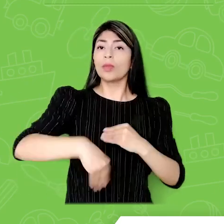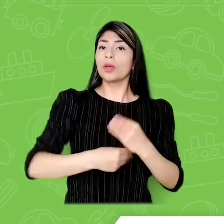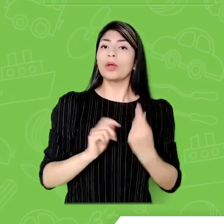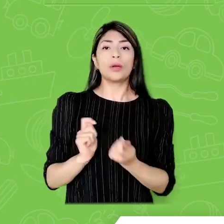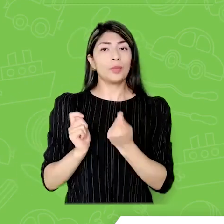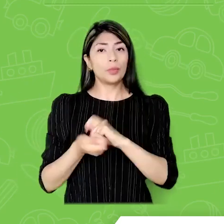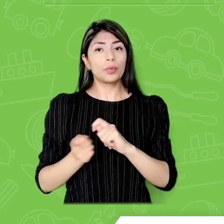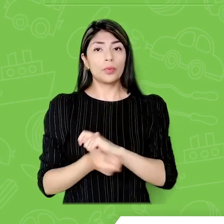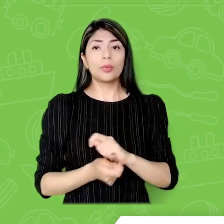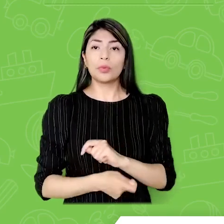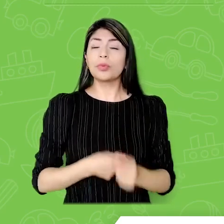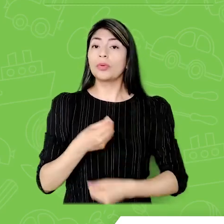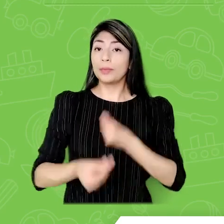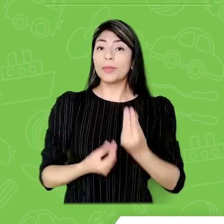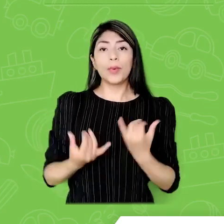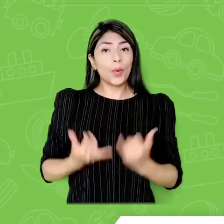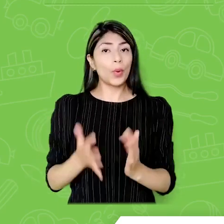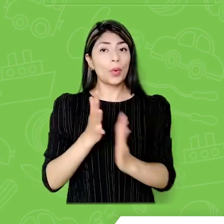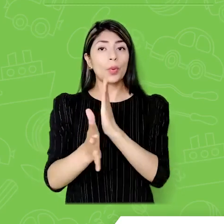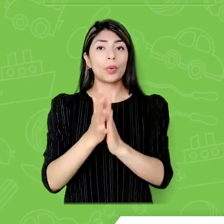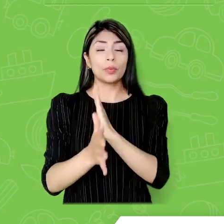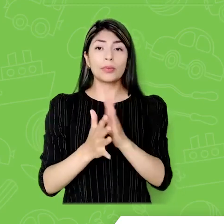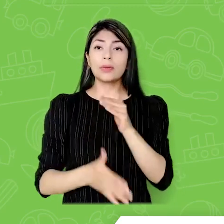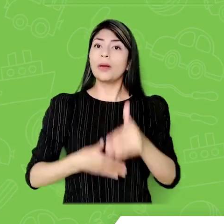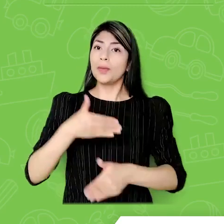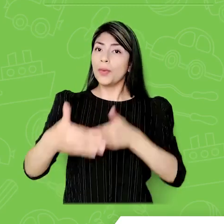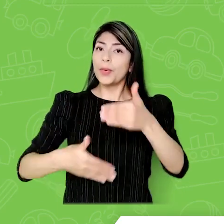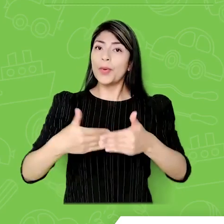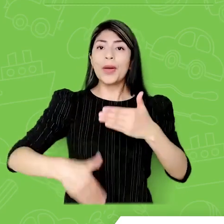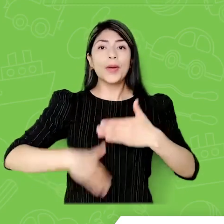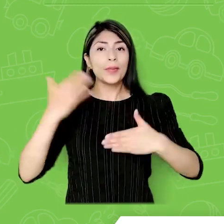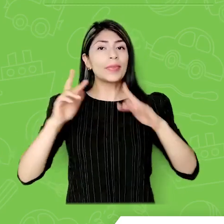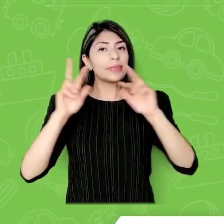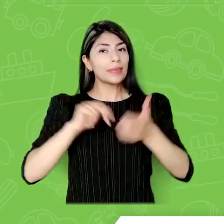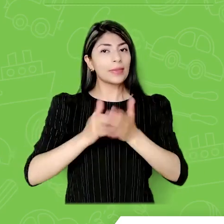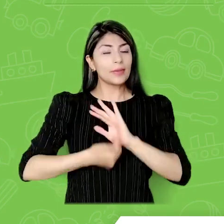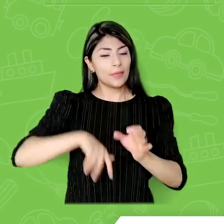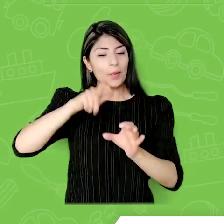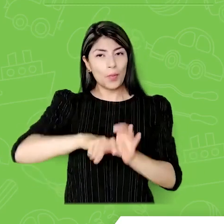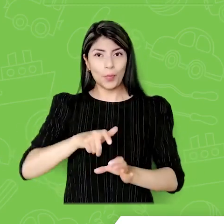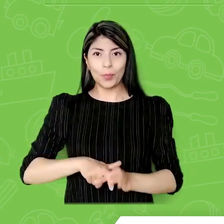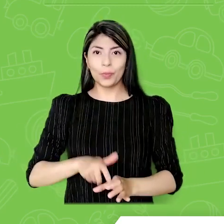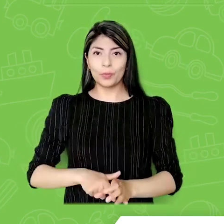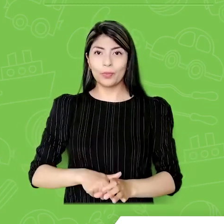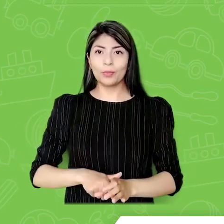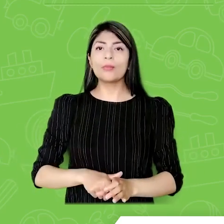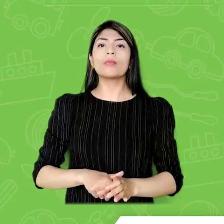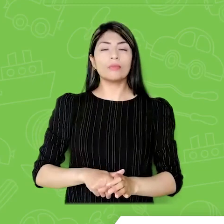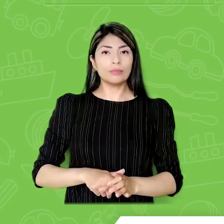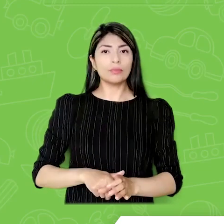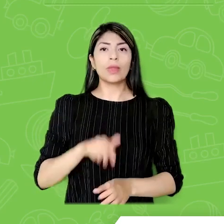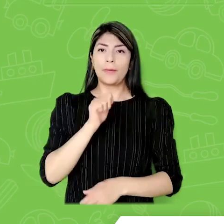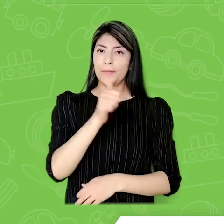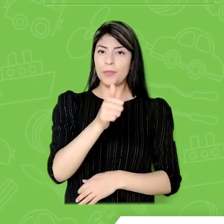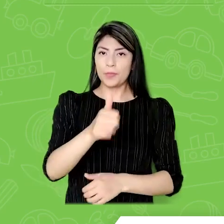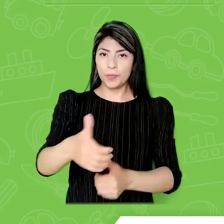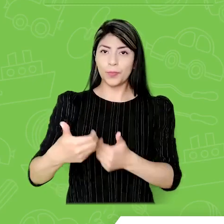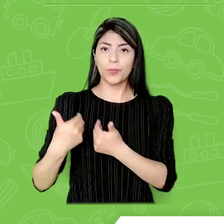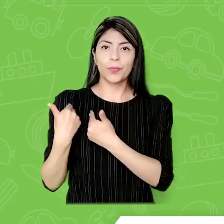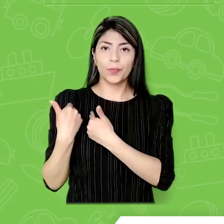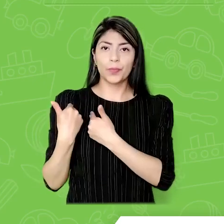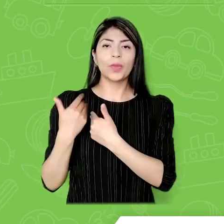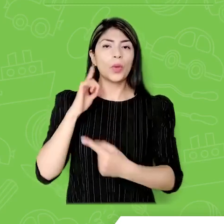de inscripciones, serán de su exclusiva responsabilidad, por lo que la CNSC queda exenta de cualquier clase